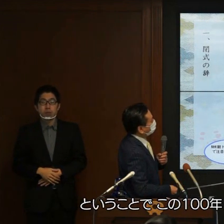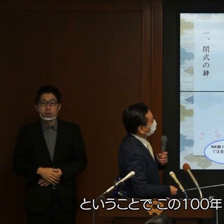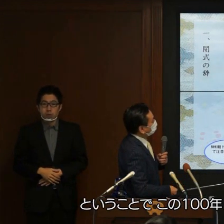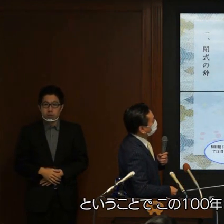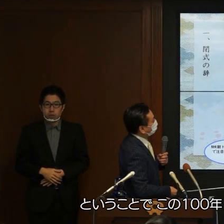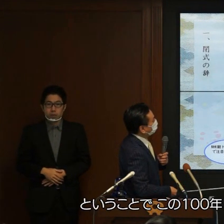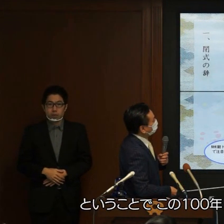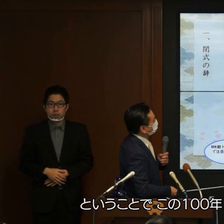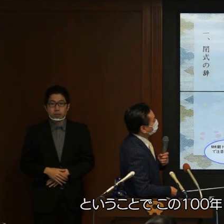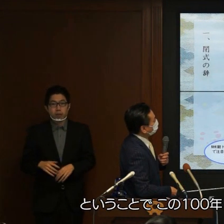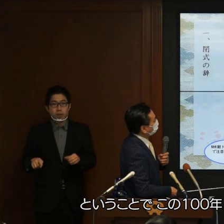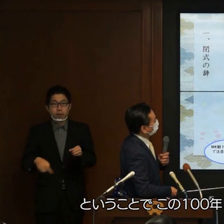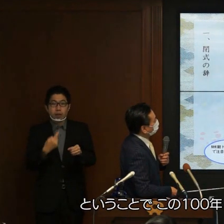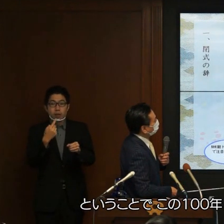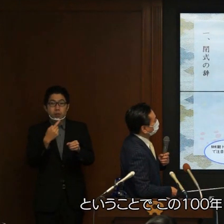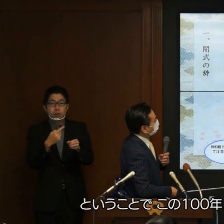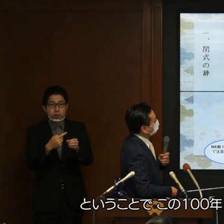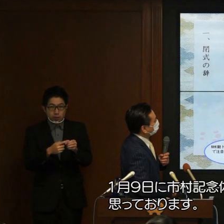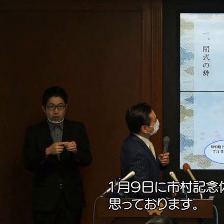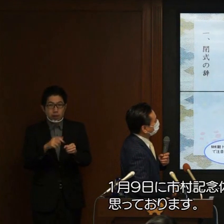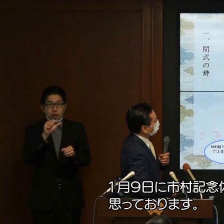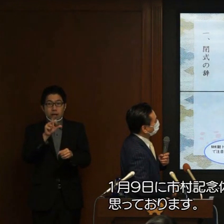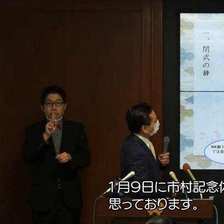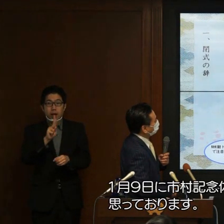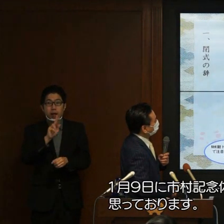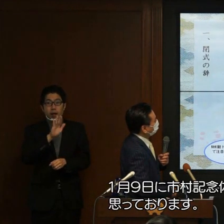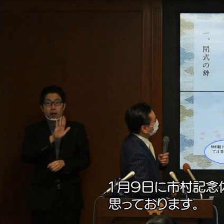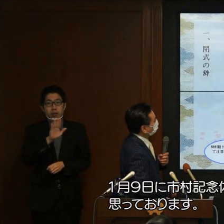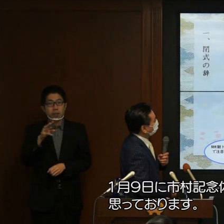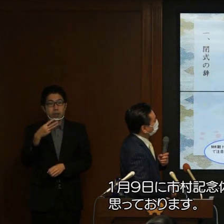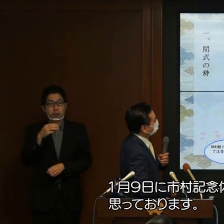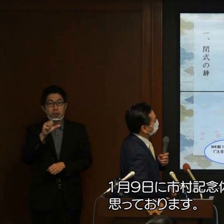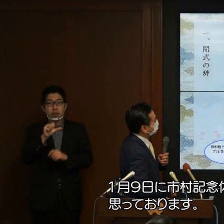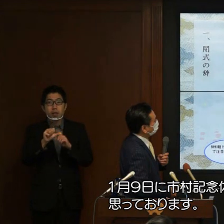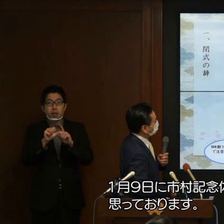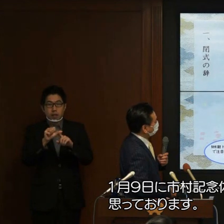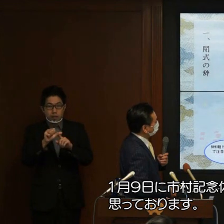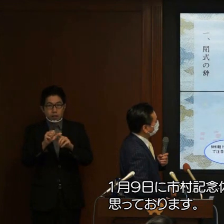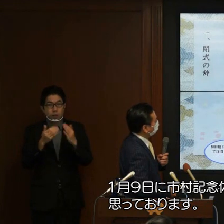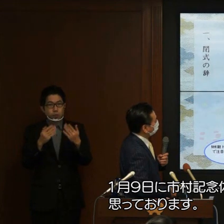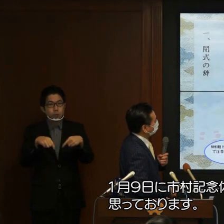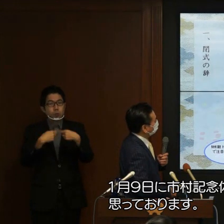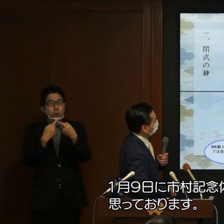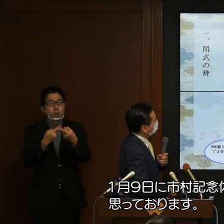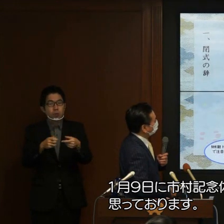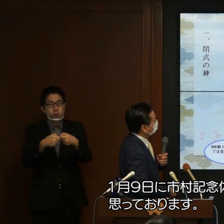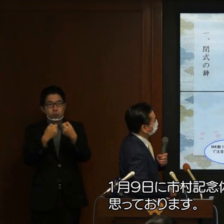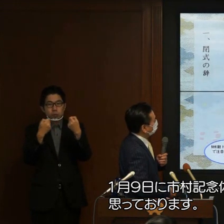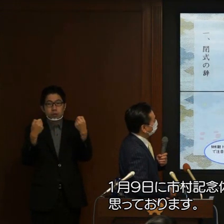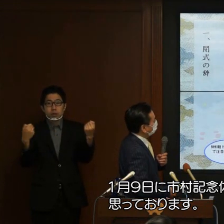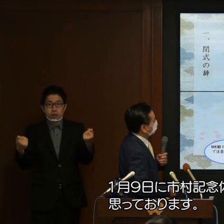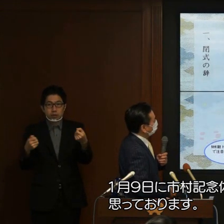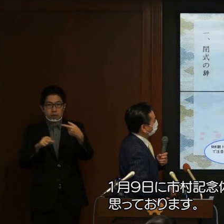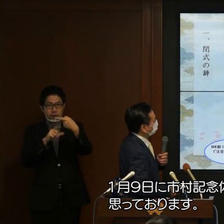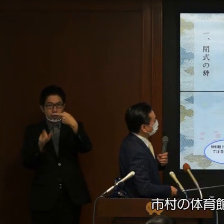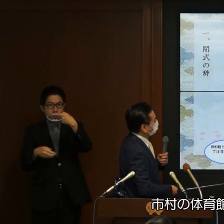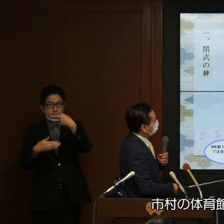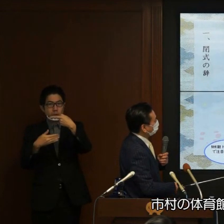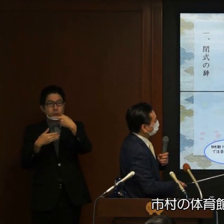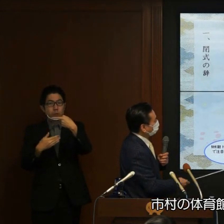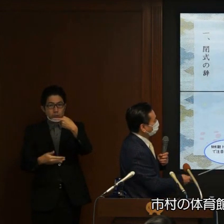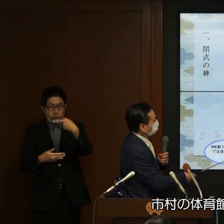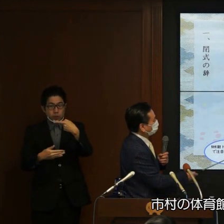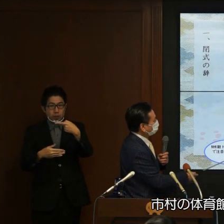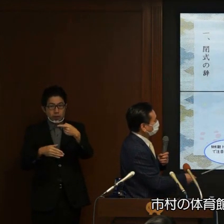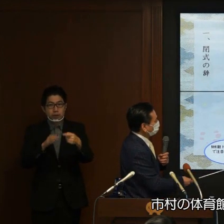ということで、この100年アカデミアの入学式を1月9日に内村記念体育館で行いたいと思っております。内